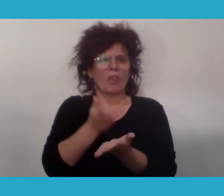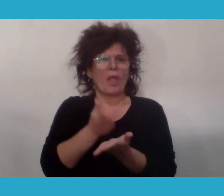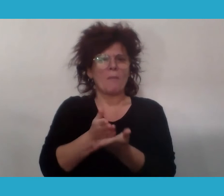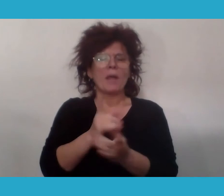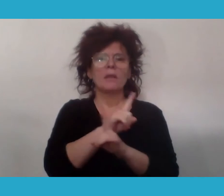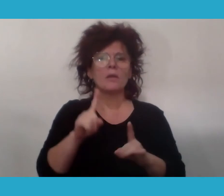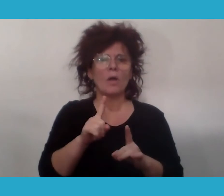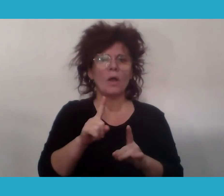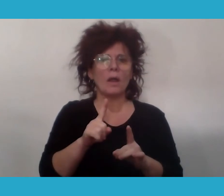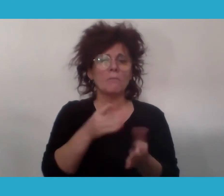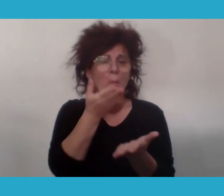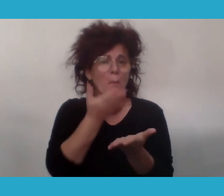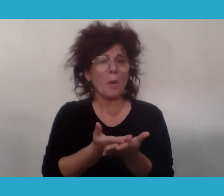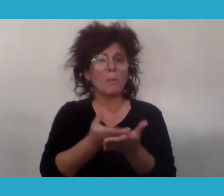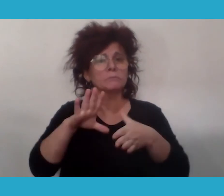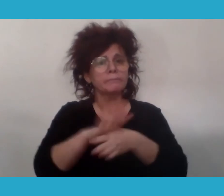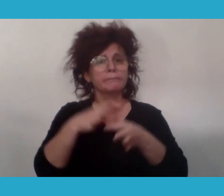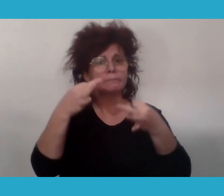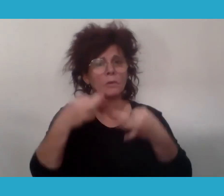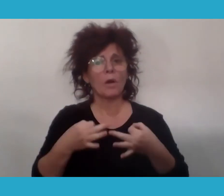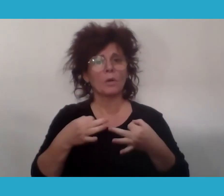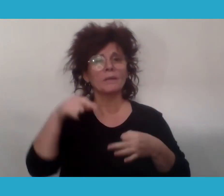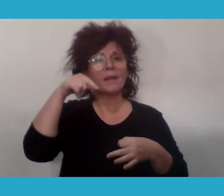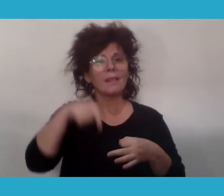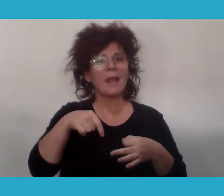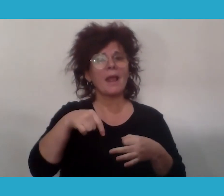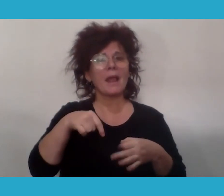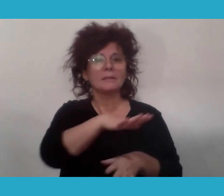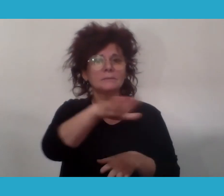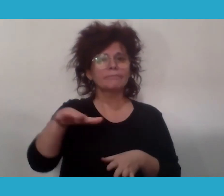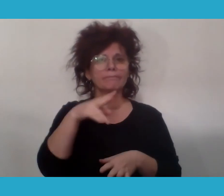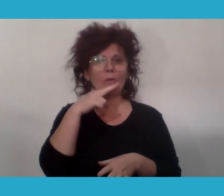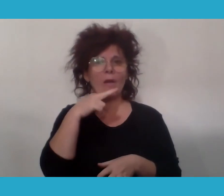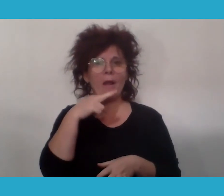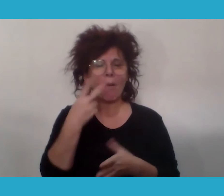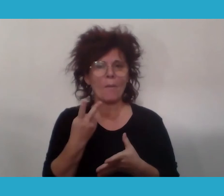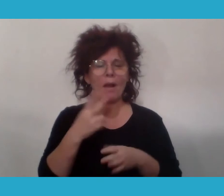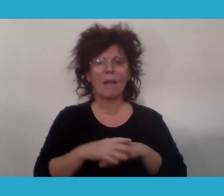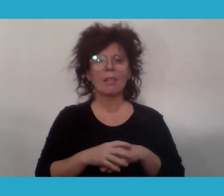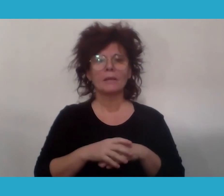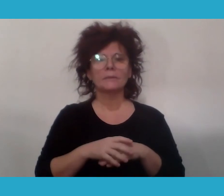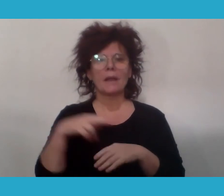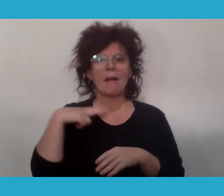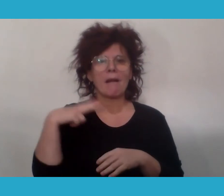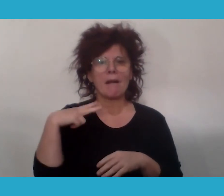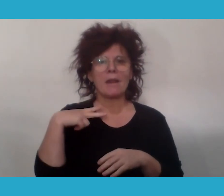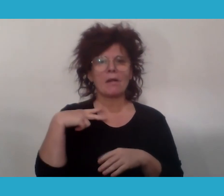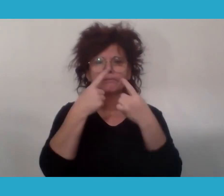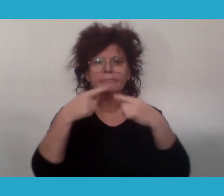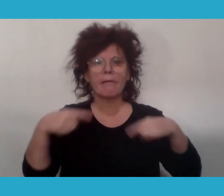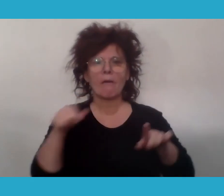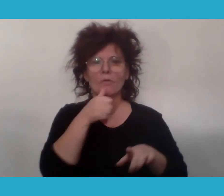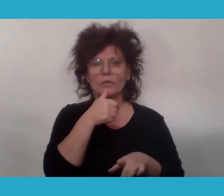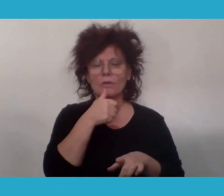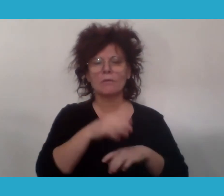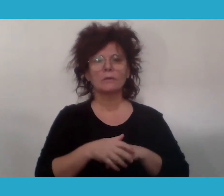concretas para el ciudadano de este gran pulmón verde y este territorio tan vital en materia de recursos hídricos de Casa Grande